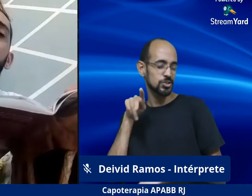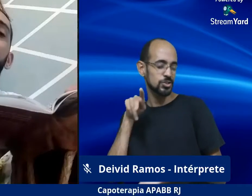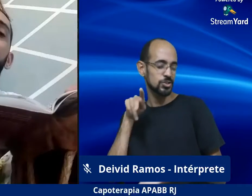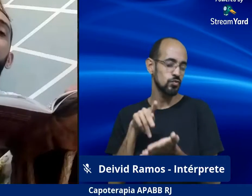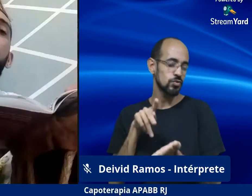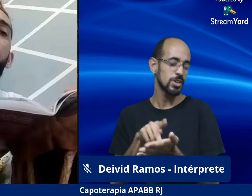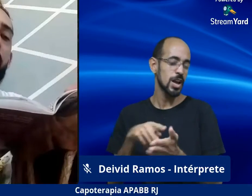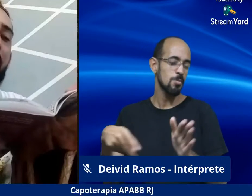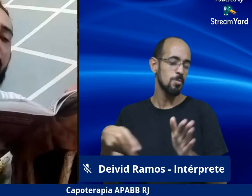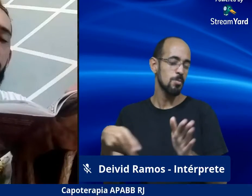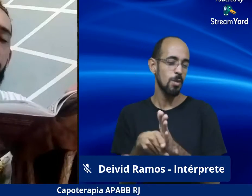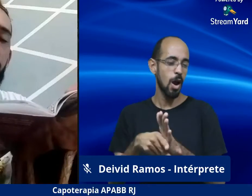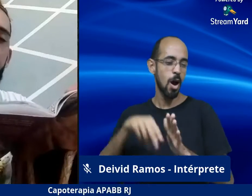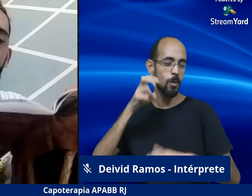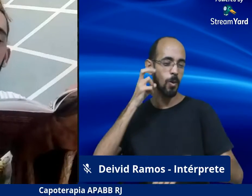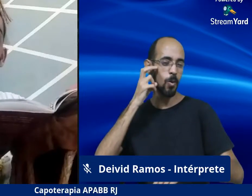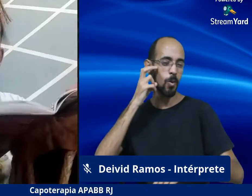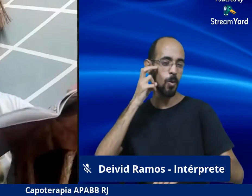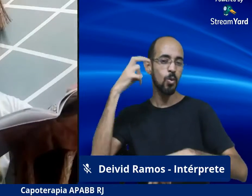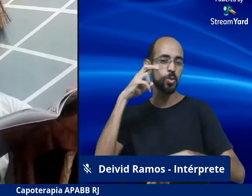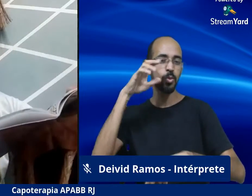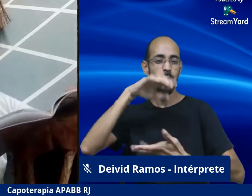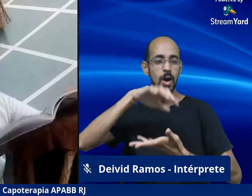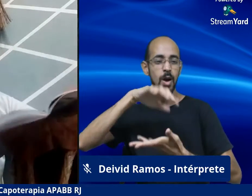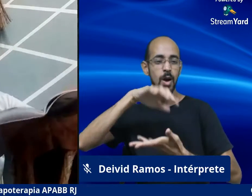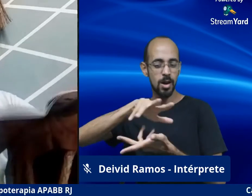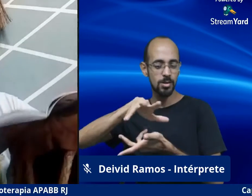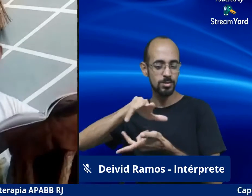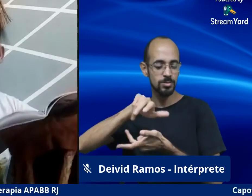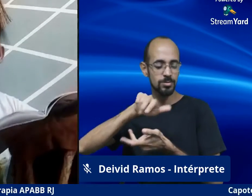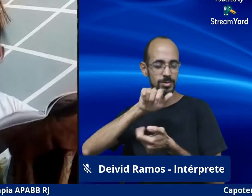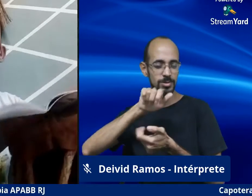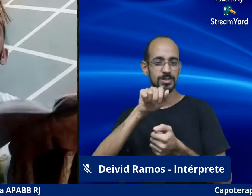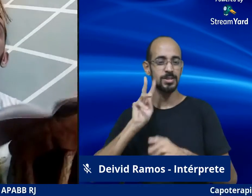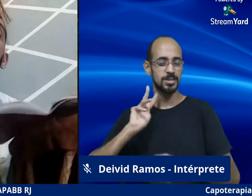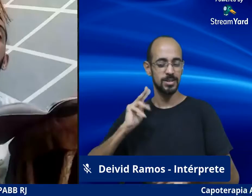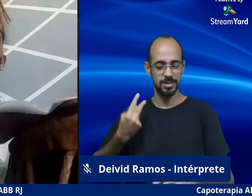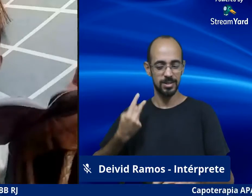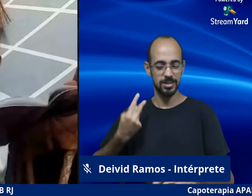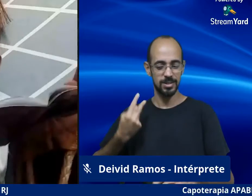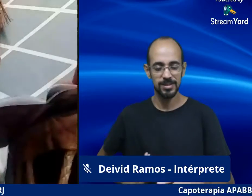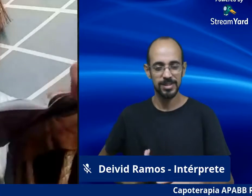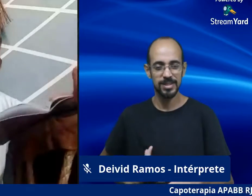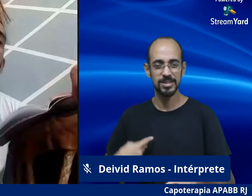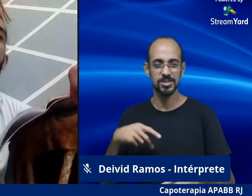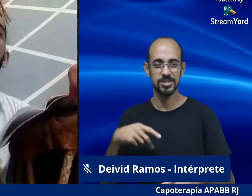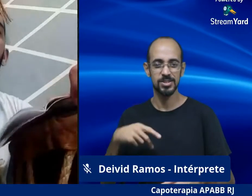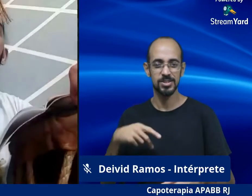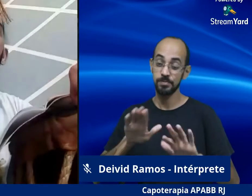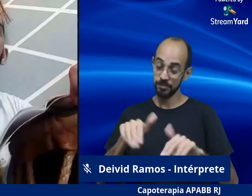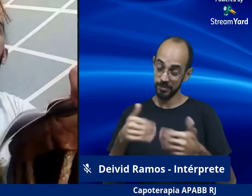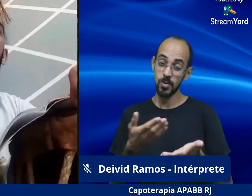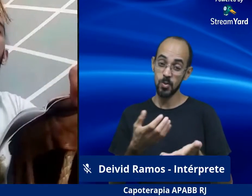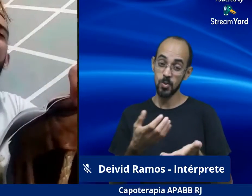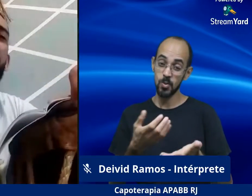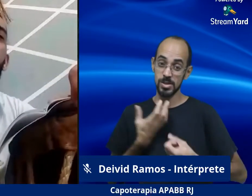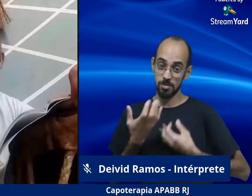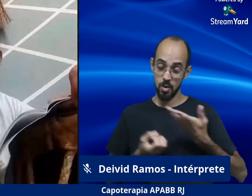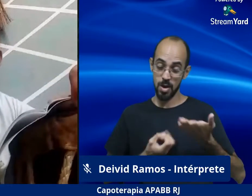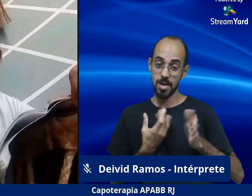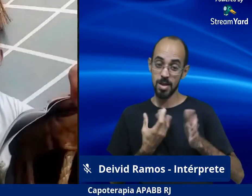imaterial da humanidade. Então, esse poema fala sobre isso, a roda de capoeira, né?